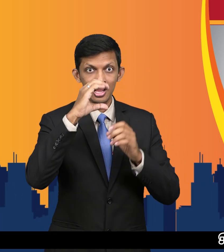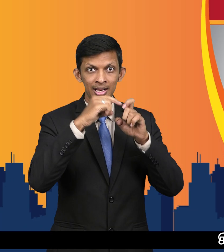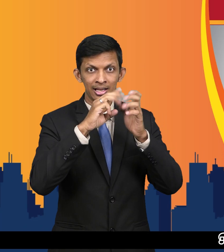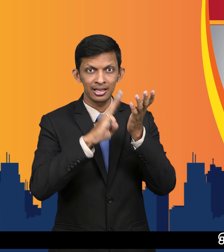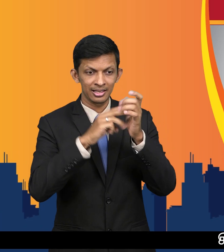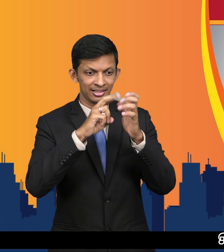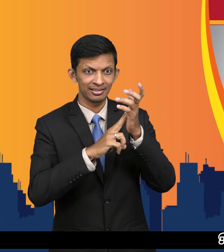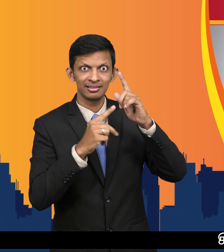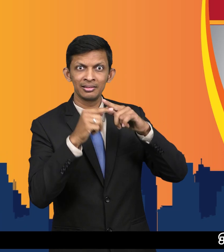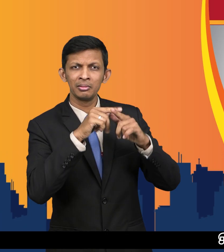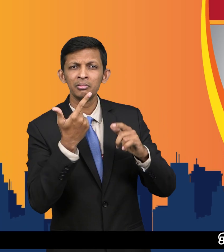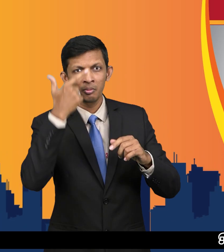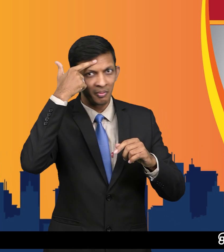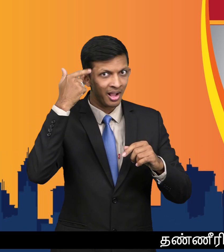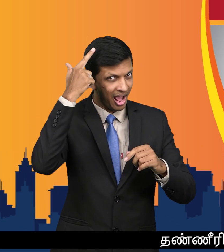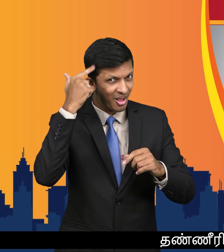சிமெண்ட்,